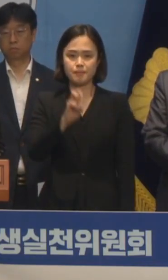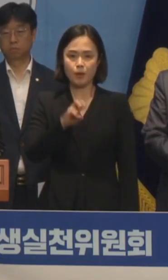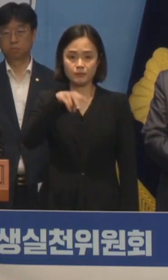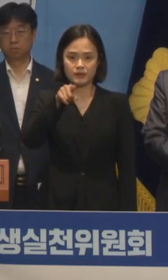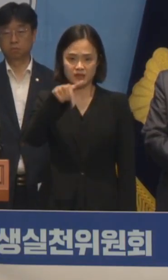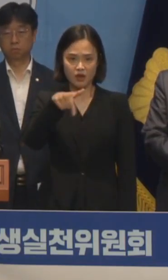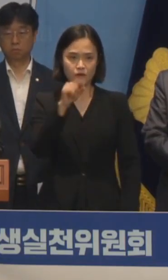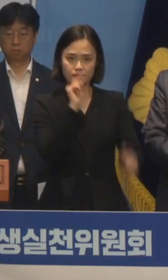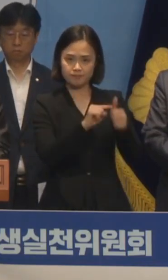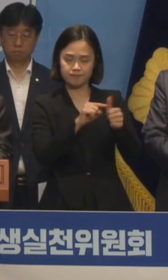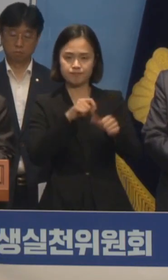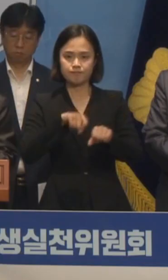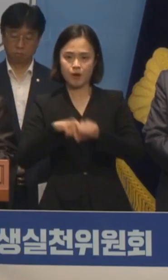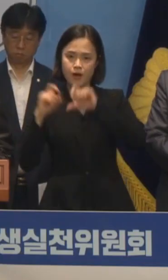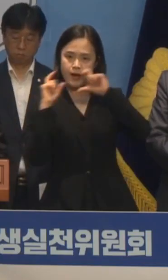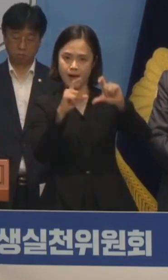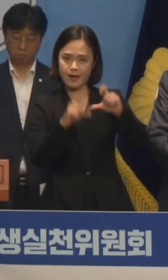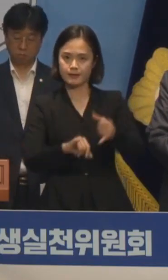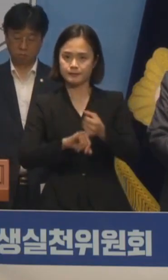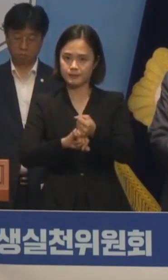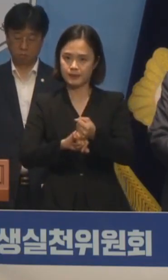책임을 묻겠습니다. 이상입니다.